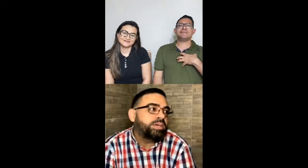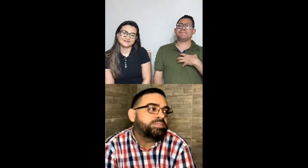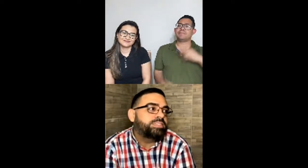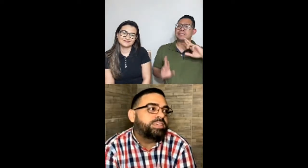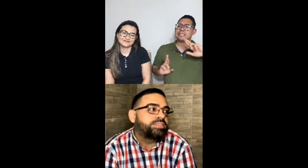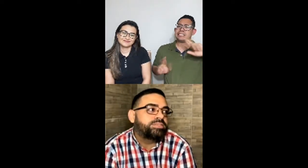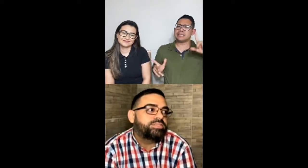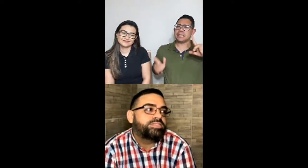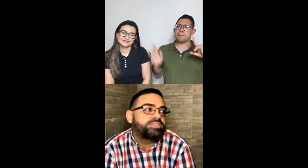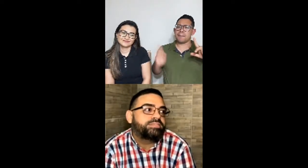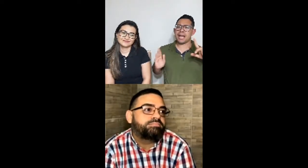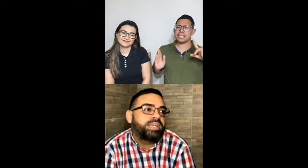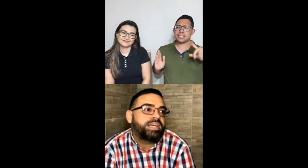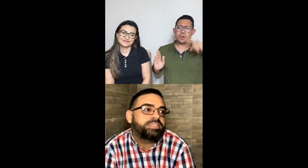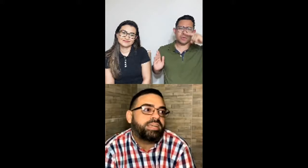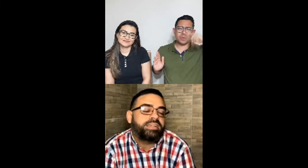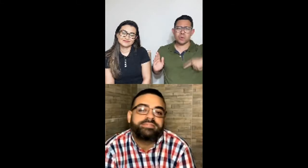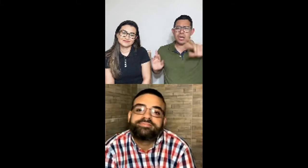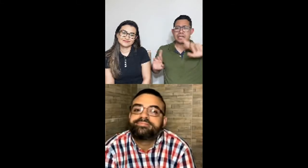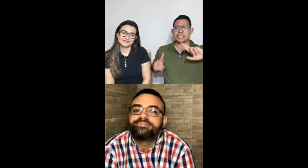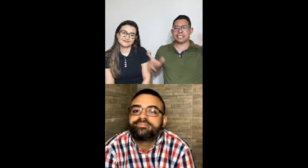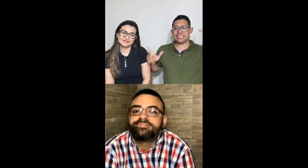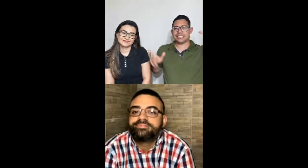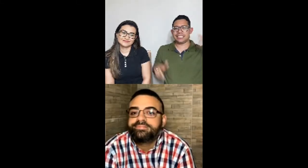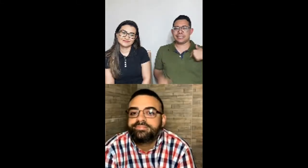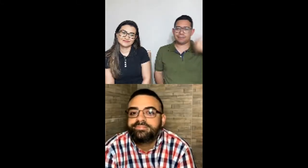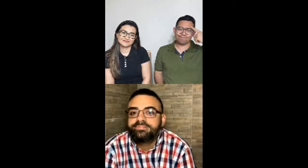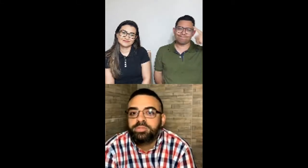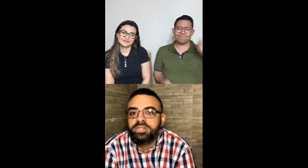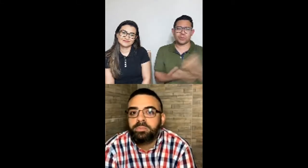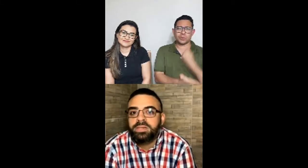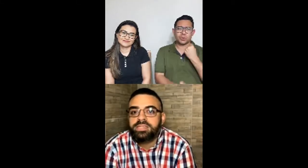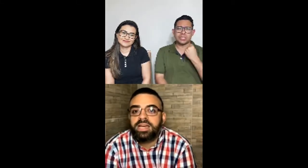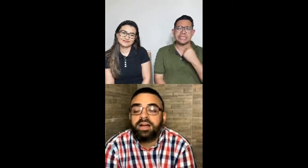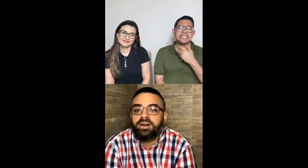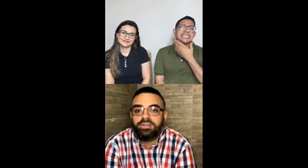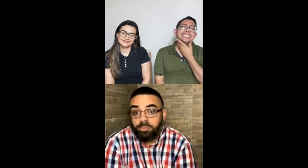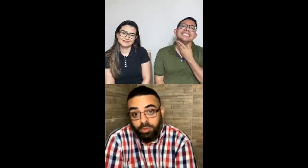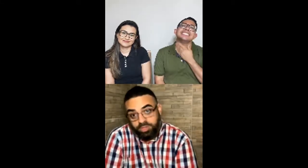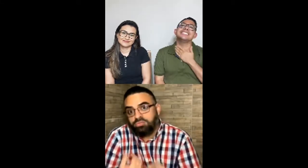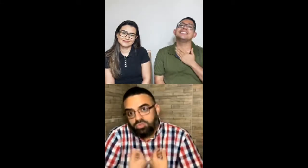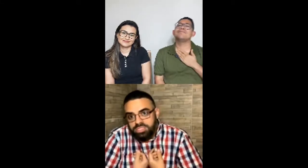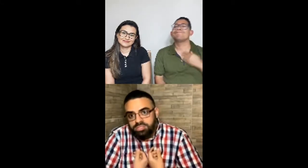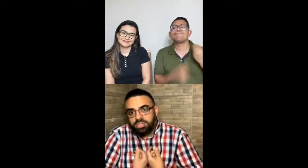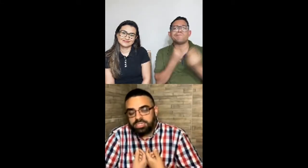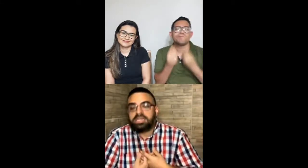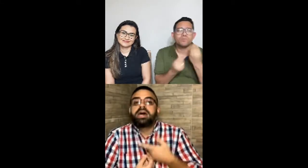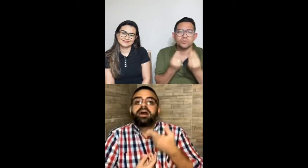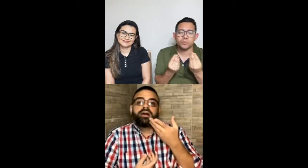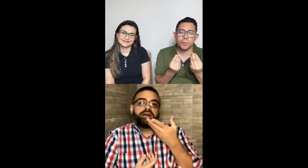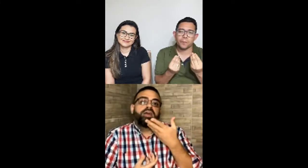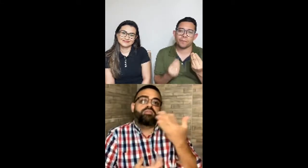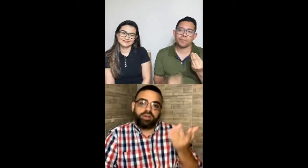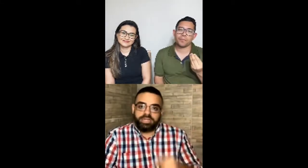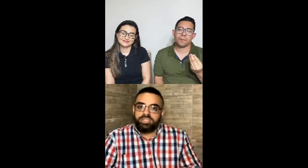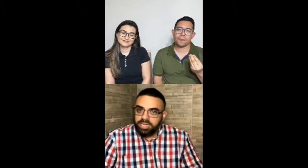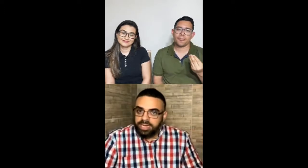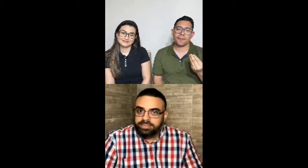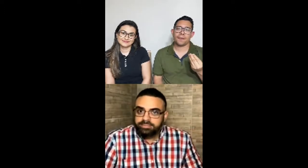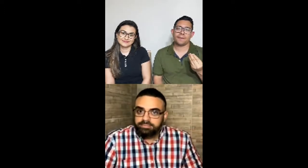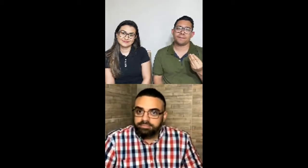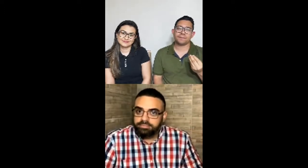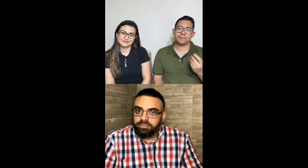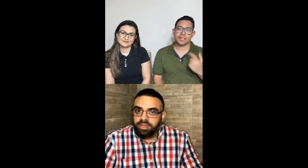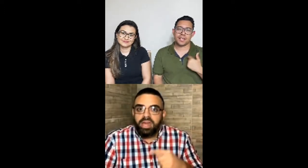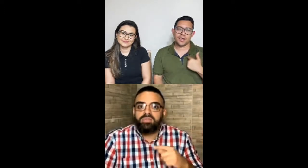E aí, quando eu cheguei, meu Deus, me lasquei. Porque